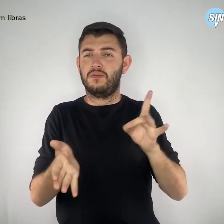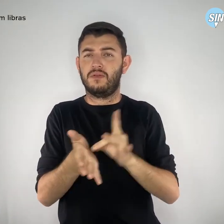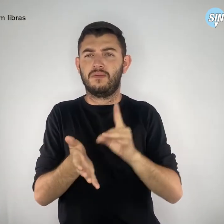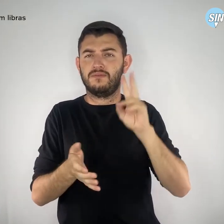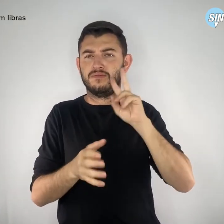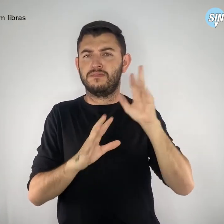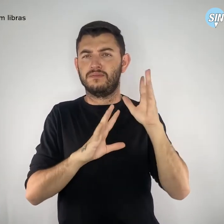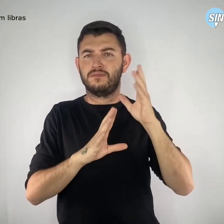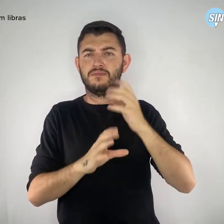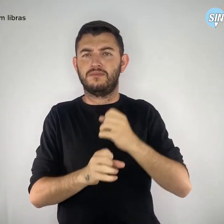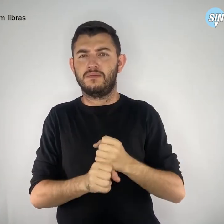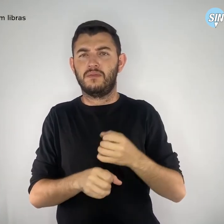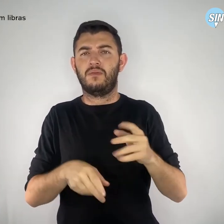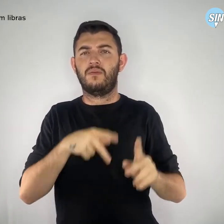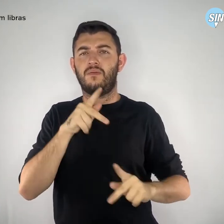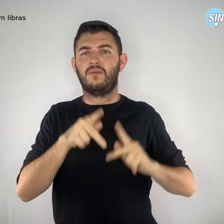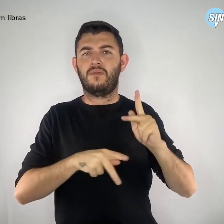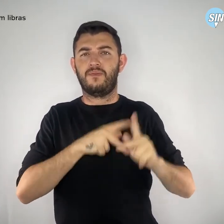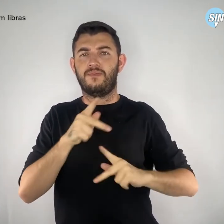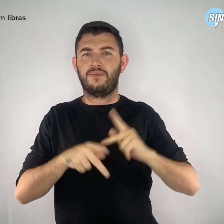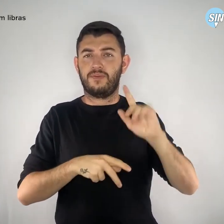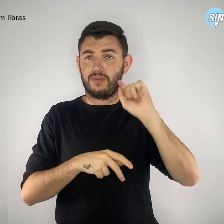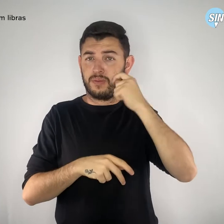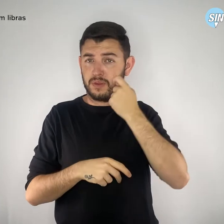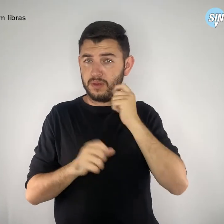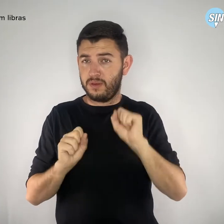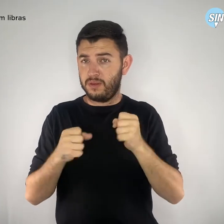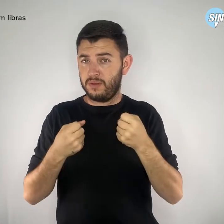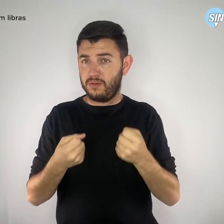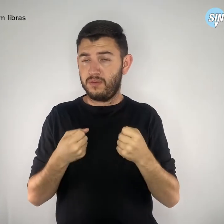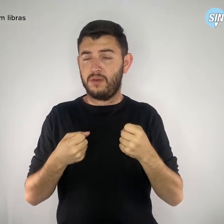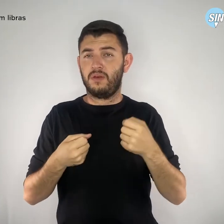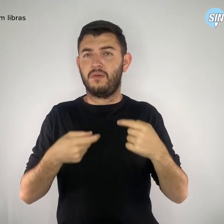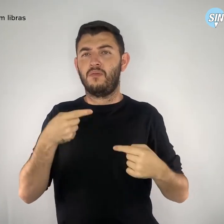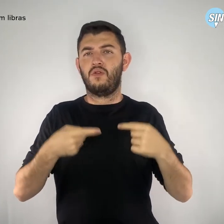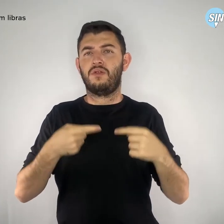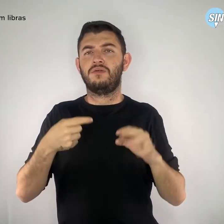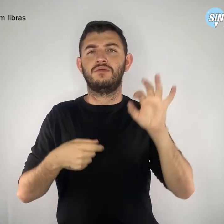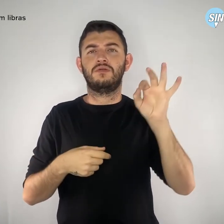e defende que manter a política de cotas é fundamental.